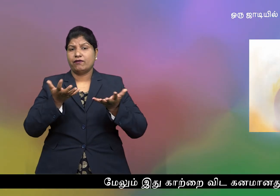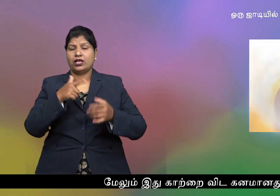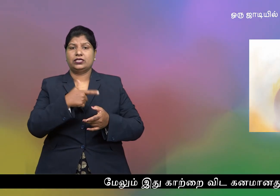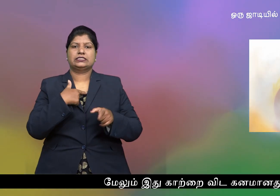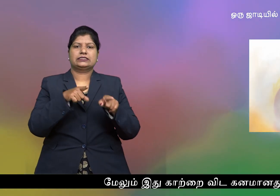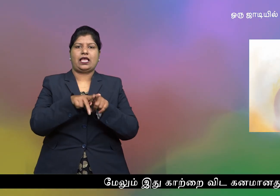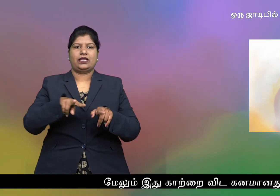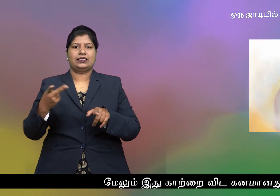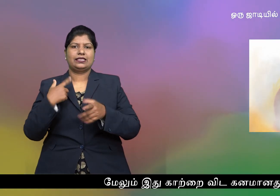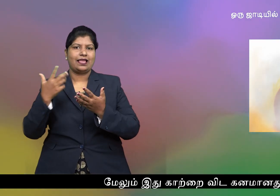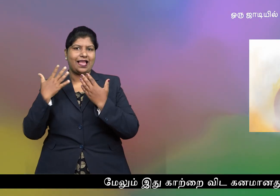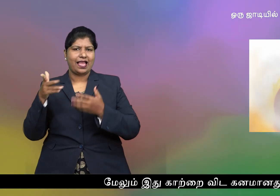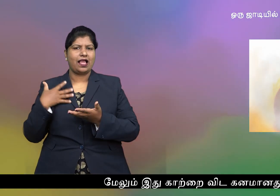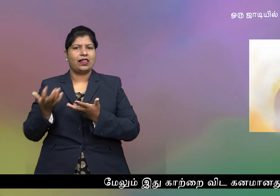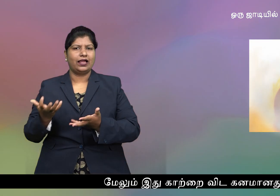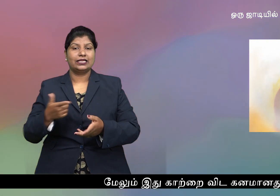கனமானது.